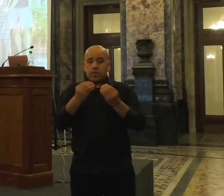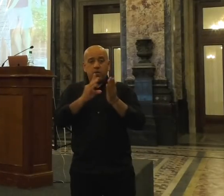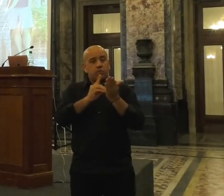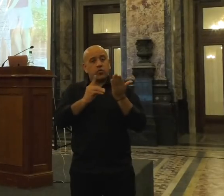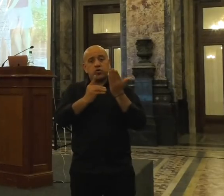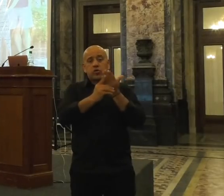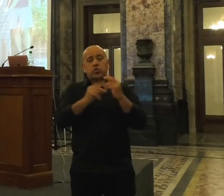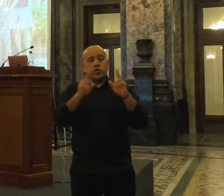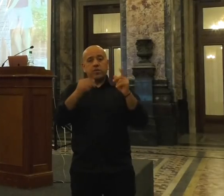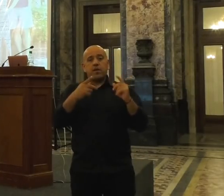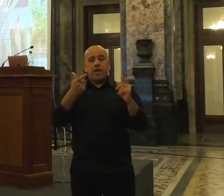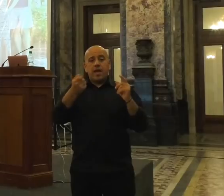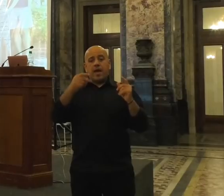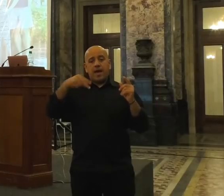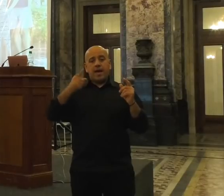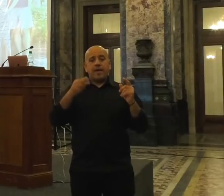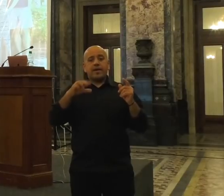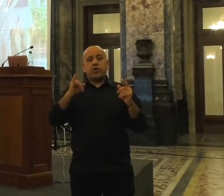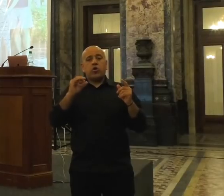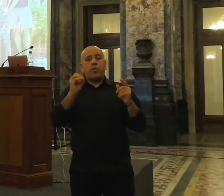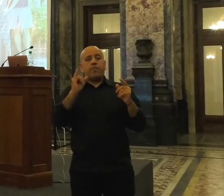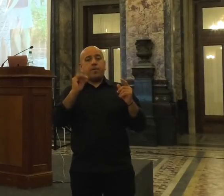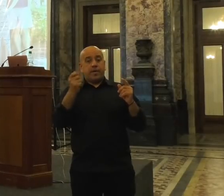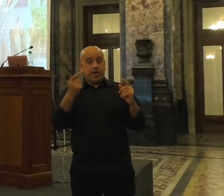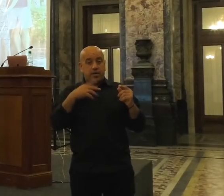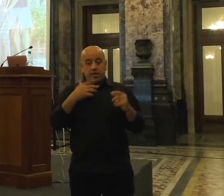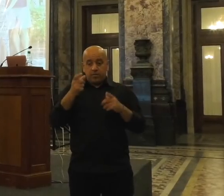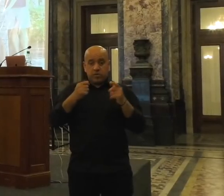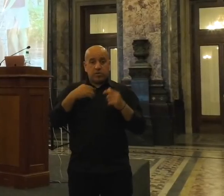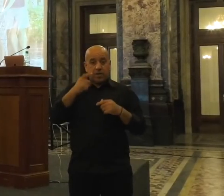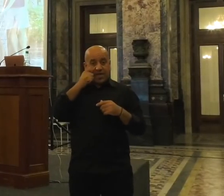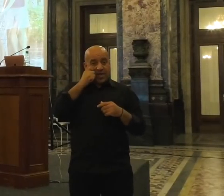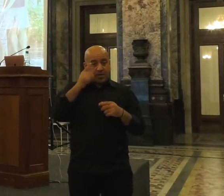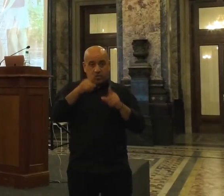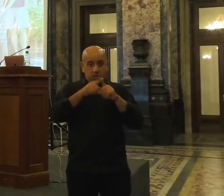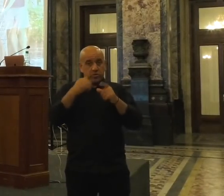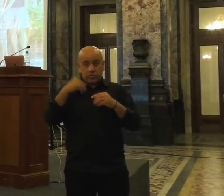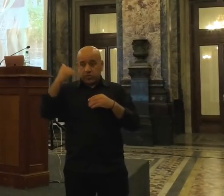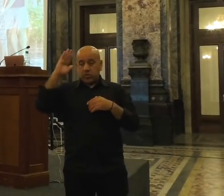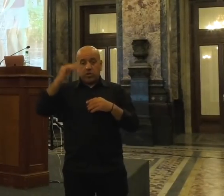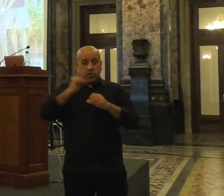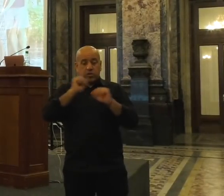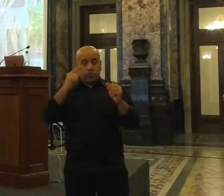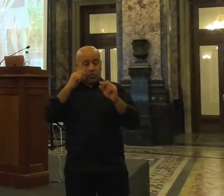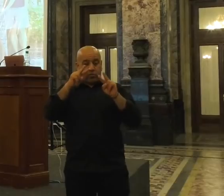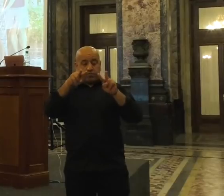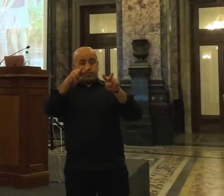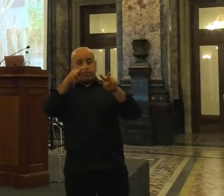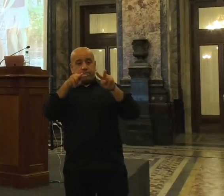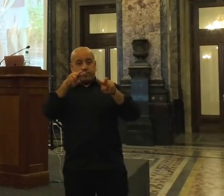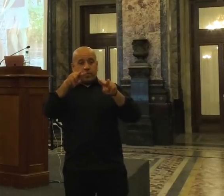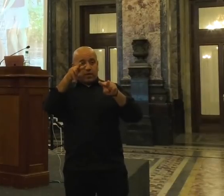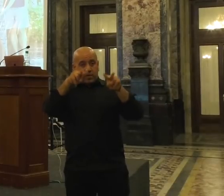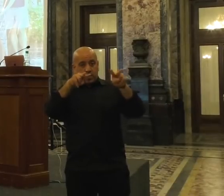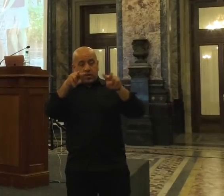con ambliopía, como dije, pero también con gente de mi edad que tenemos presbiopía, es decir, que ya no podemos enfocar bien, sino que